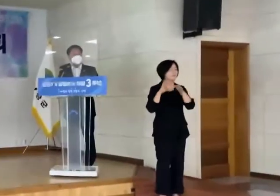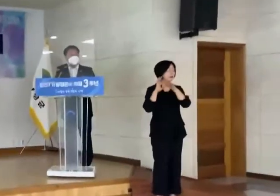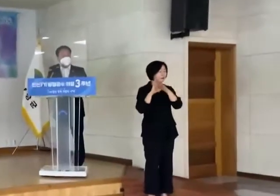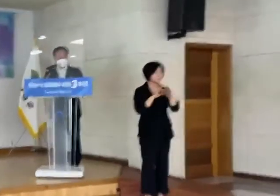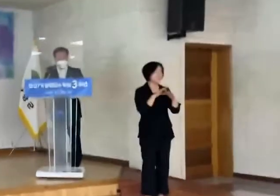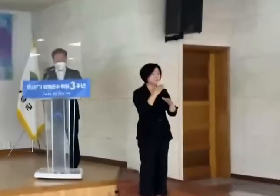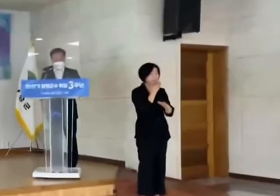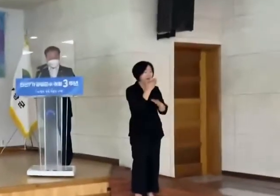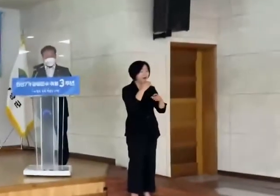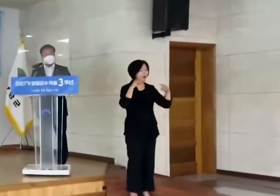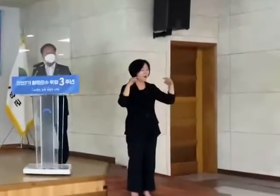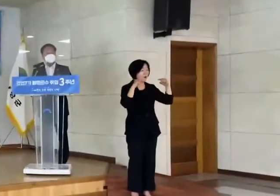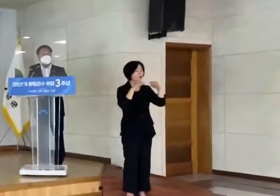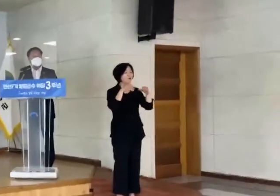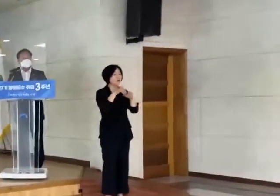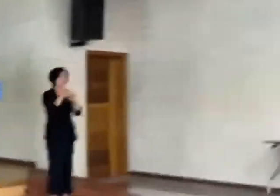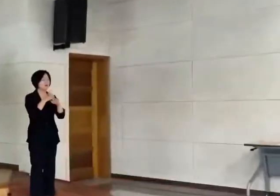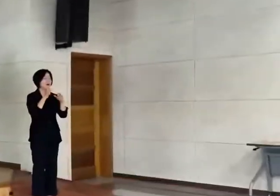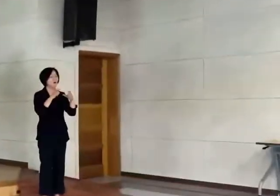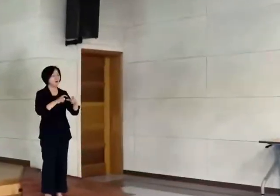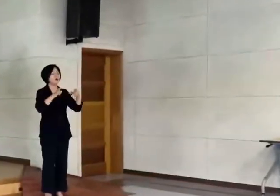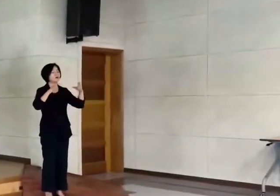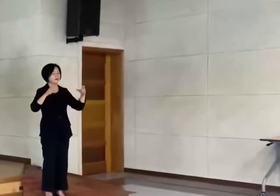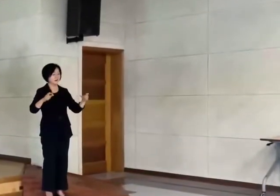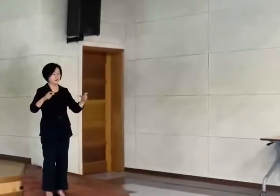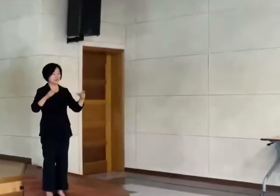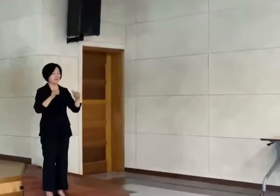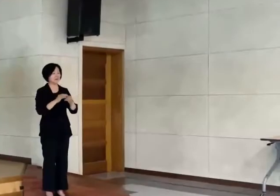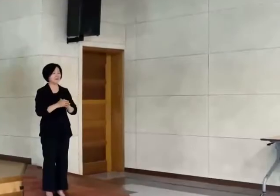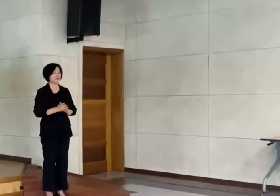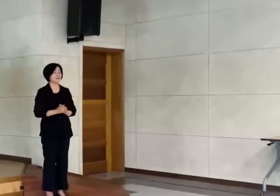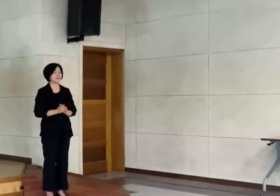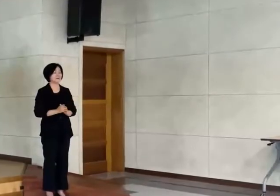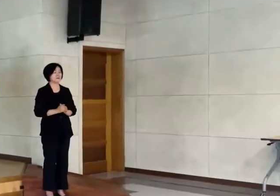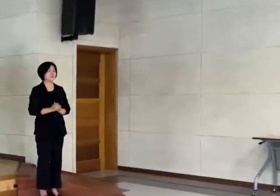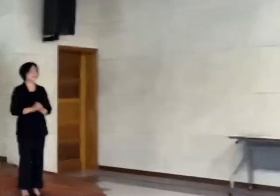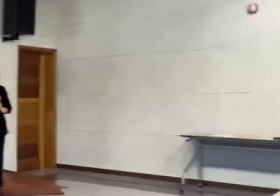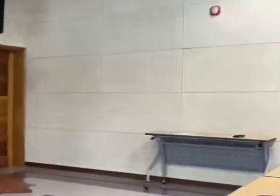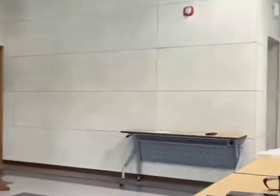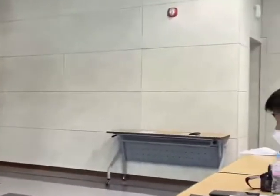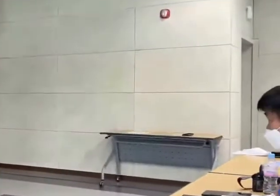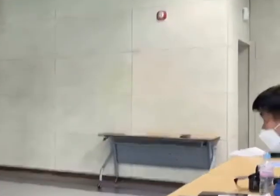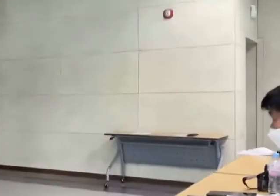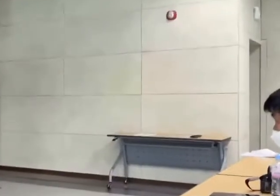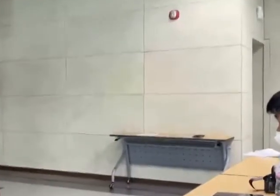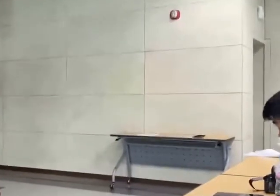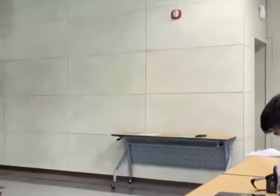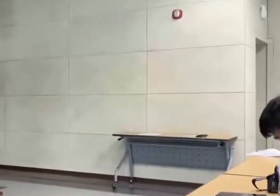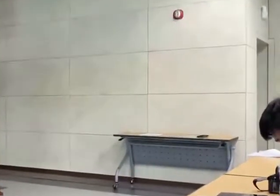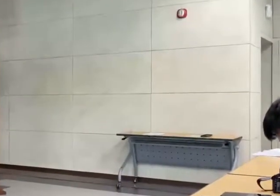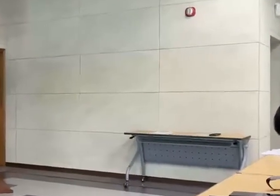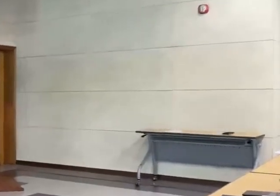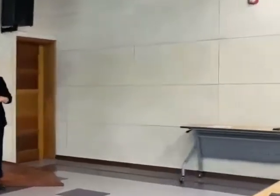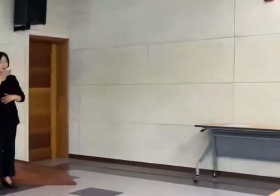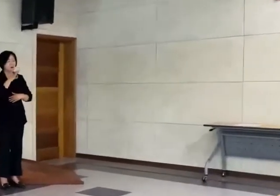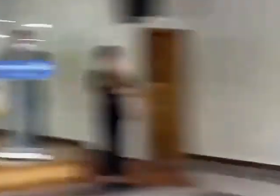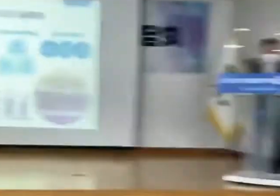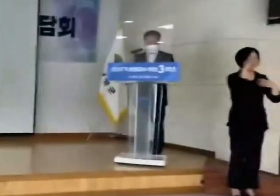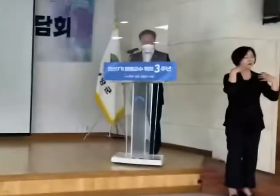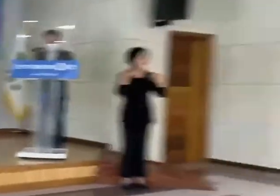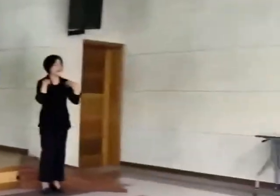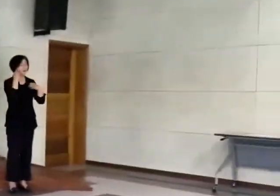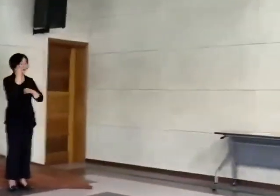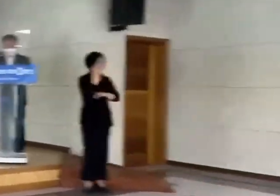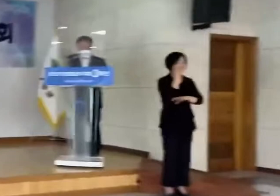지속가능한 협치 문화를 확산시키겠습니다. 또한 공정하고 책임있는 효율 행정을